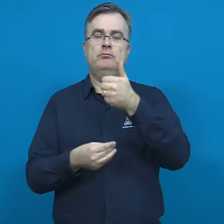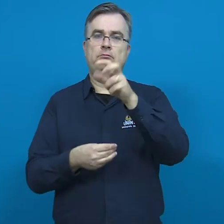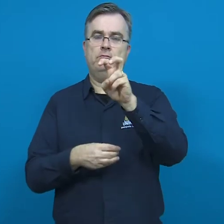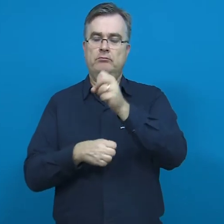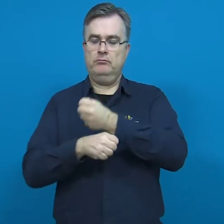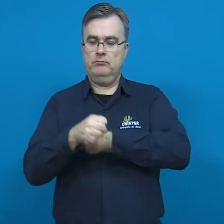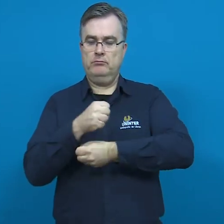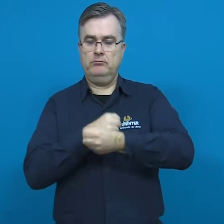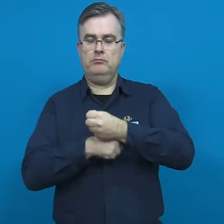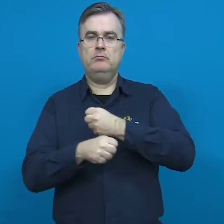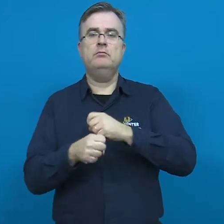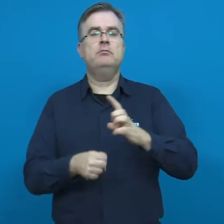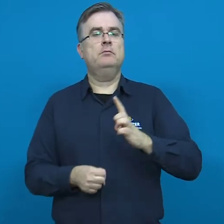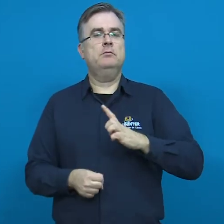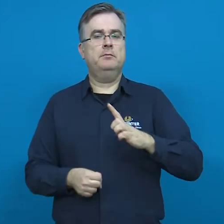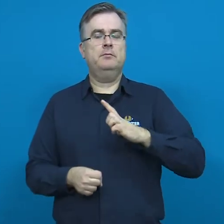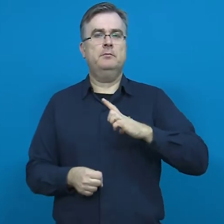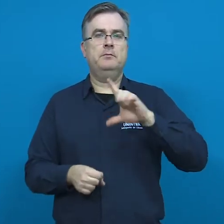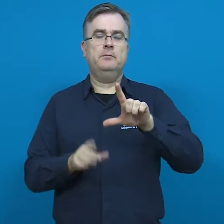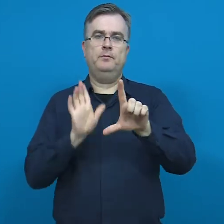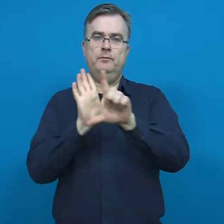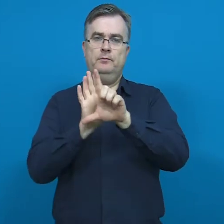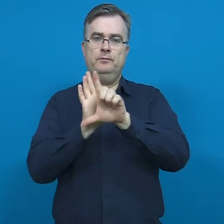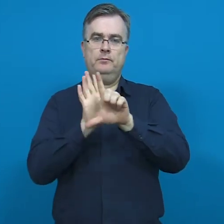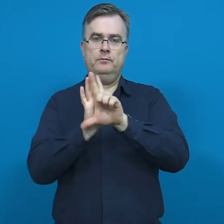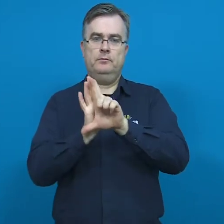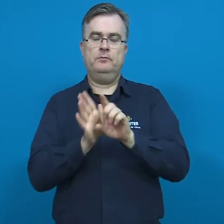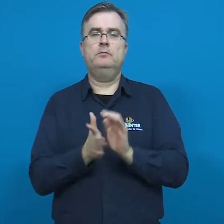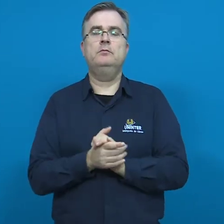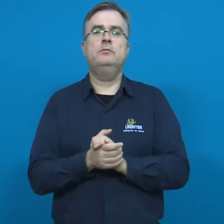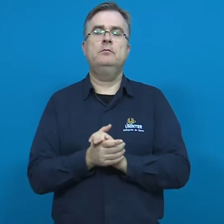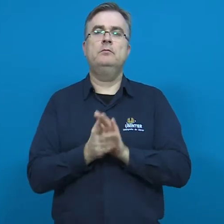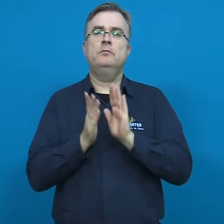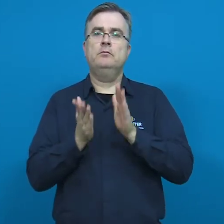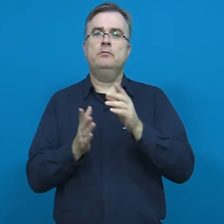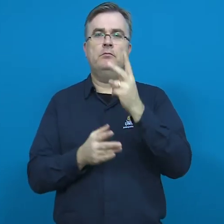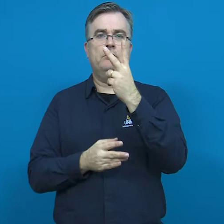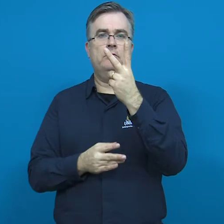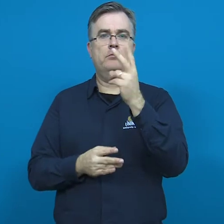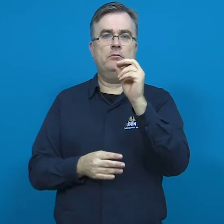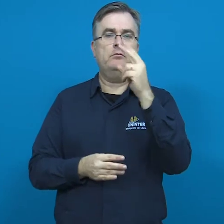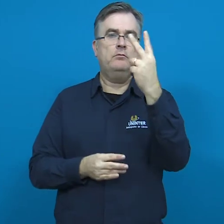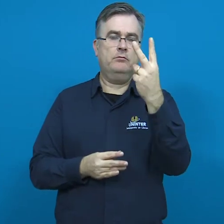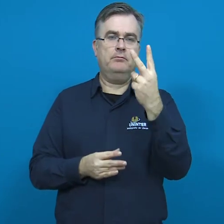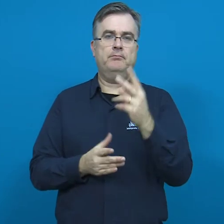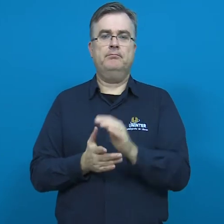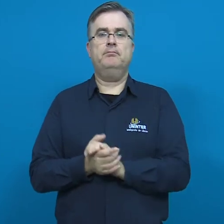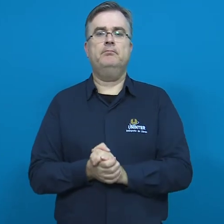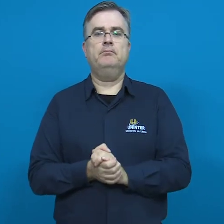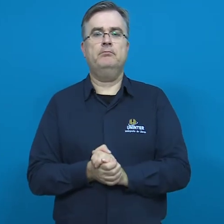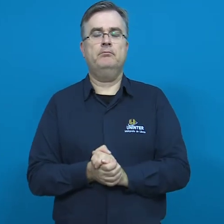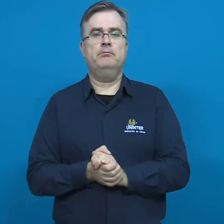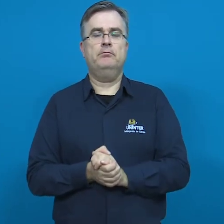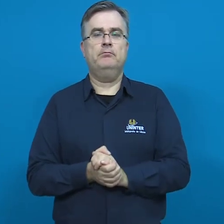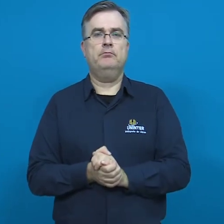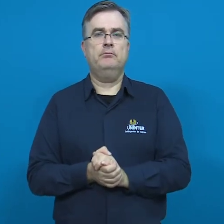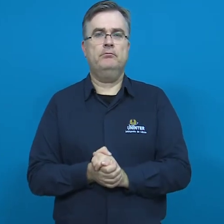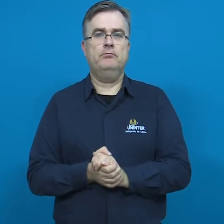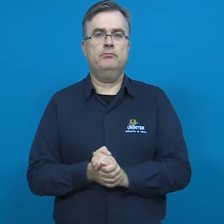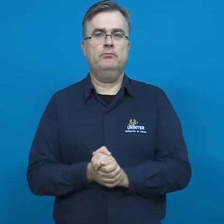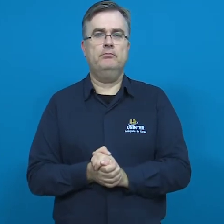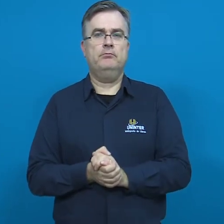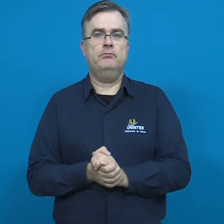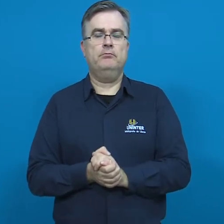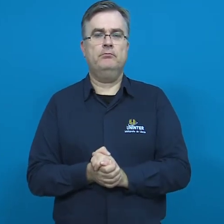Então, fazem 15 anos que tem essa lei, que foi em 2002.